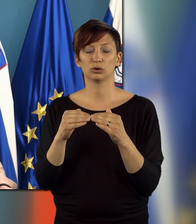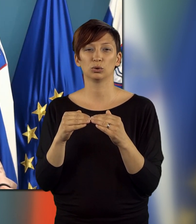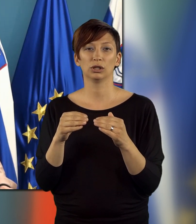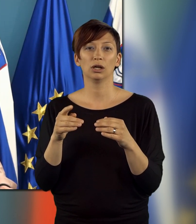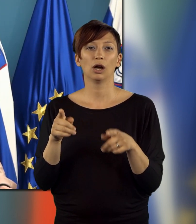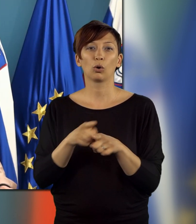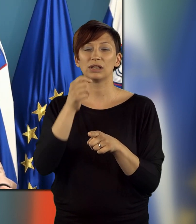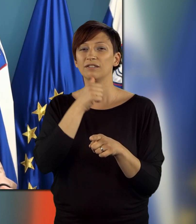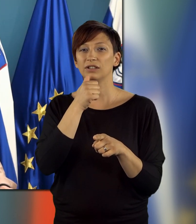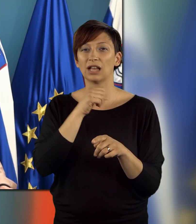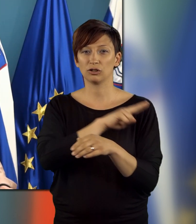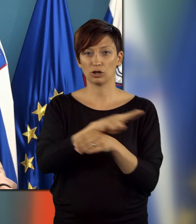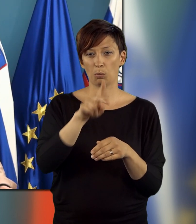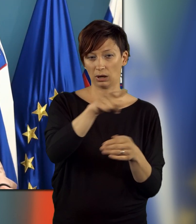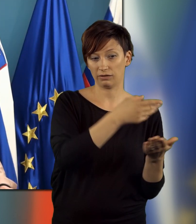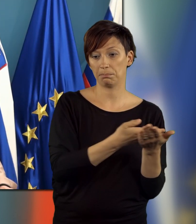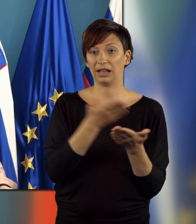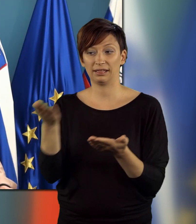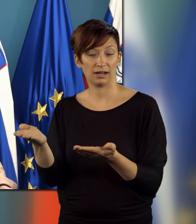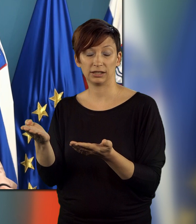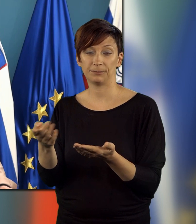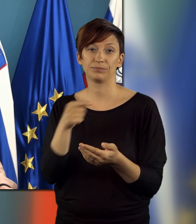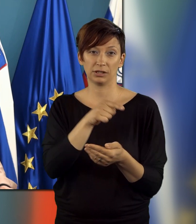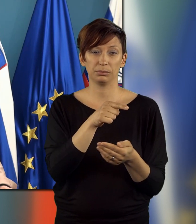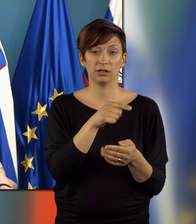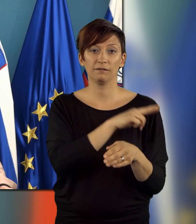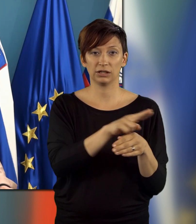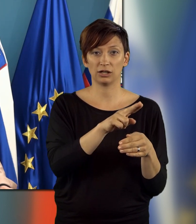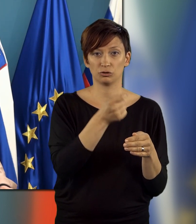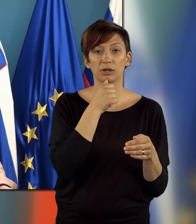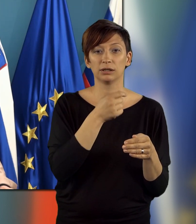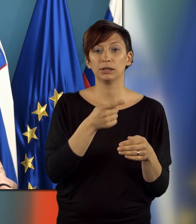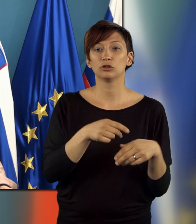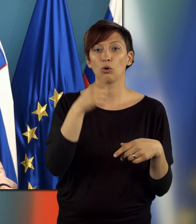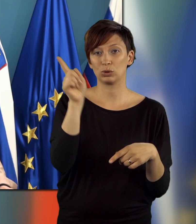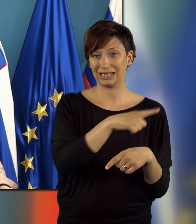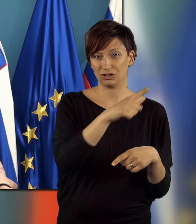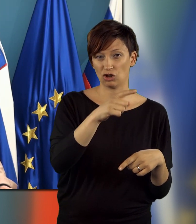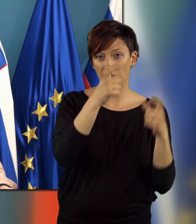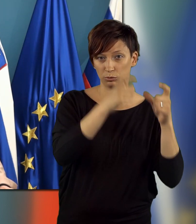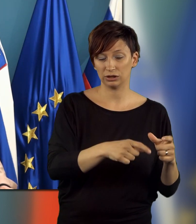je finančna uprava predlagala, torej da bi podjetje šlo v stečaj in da bi se v stečajnem